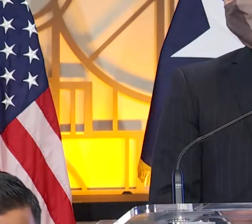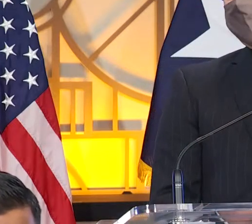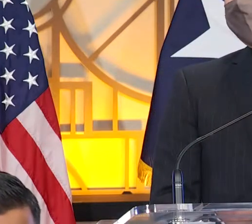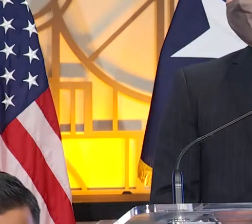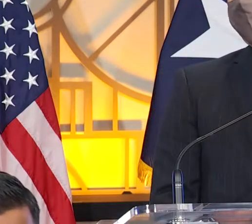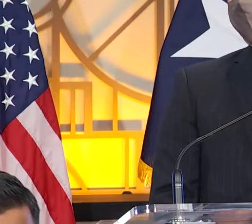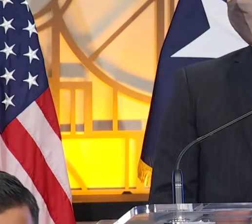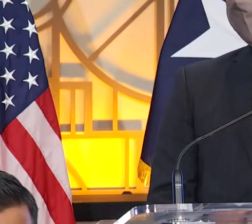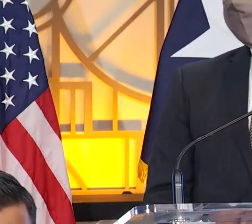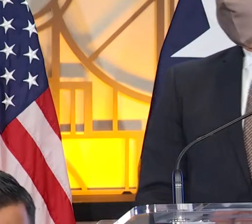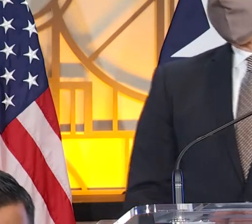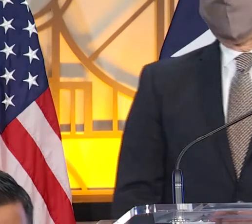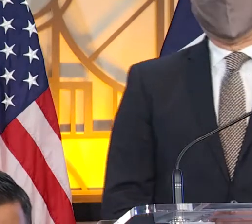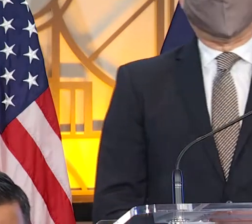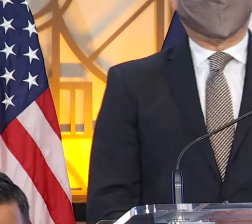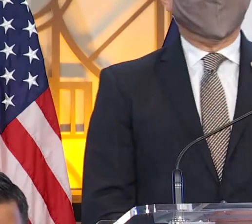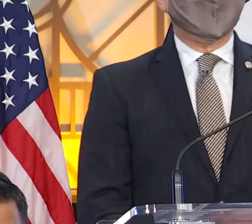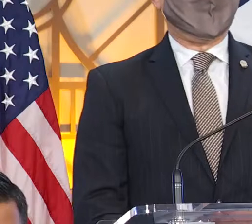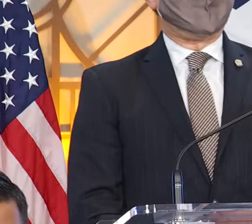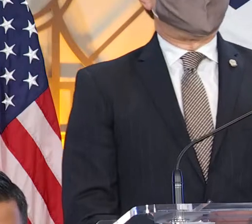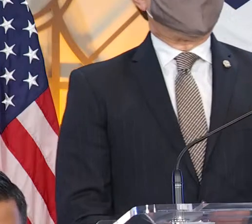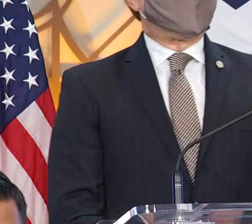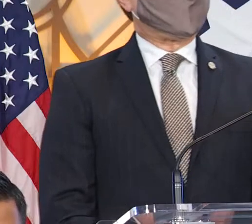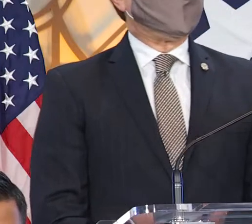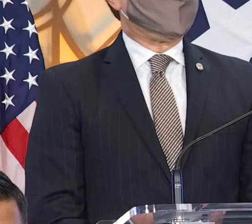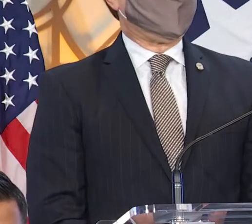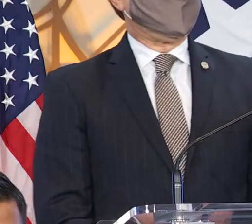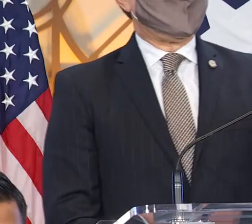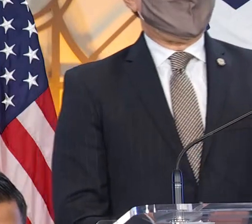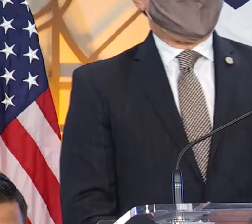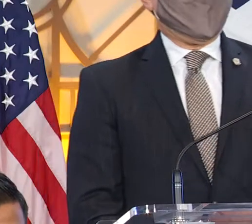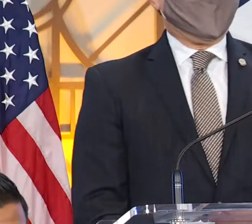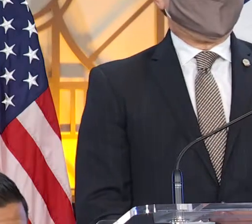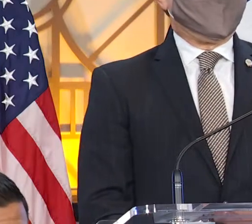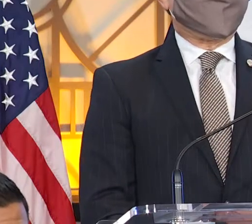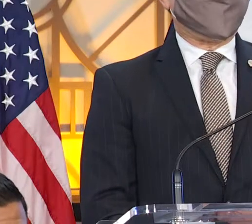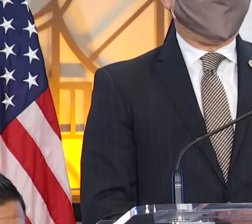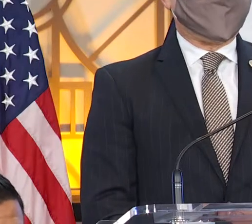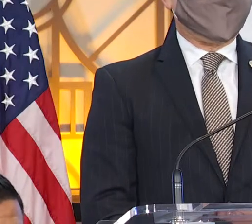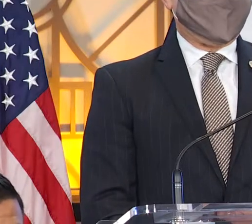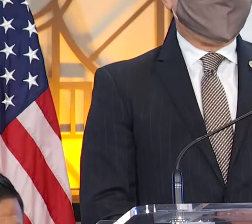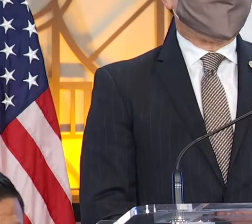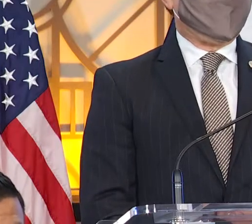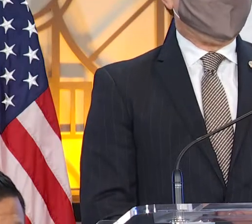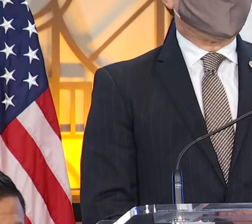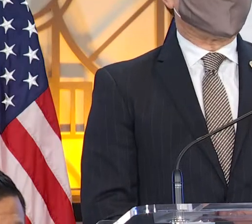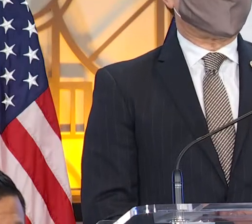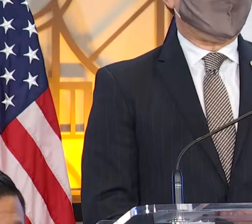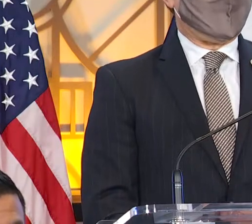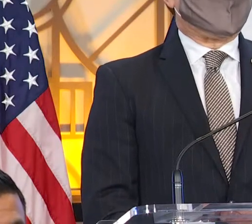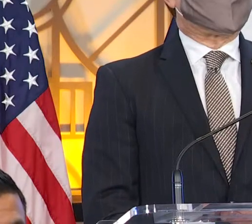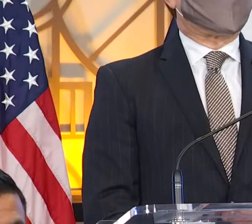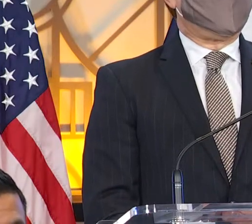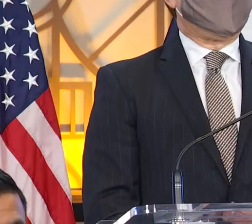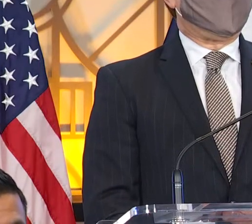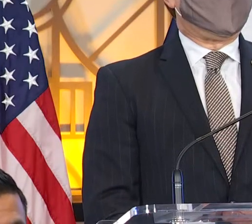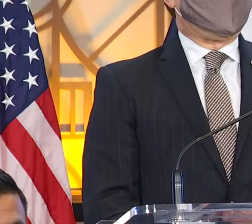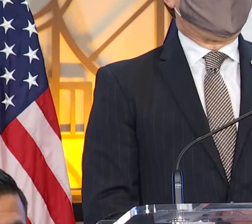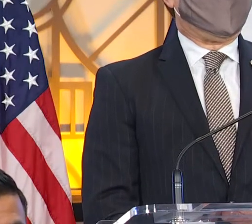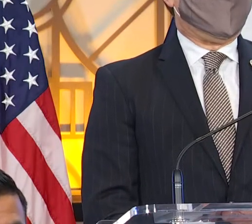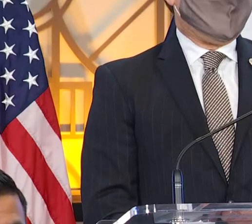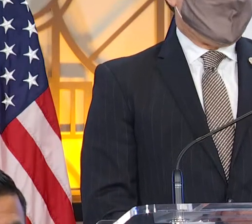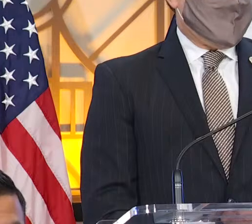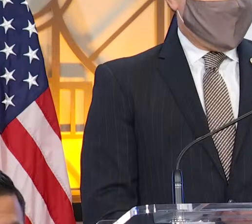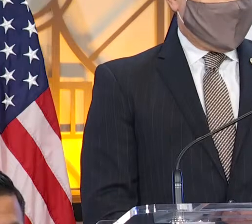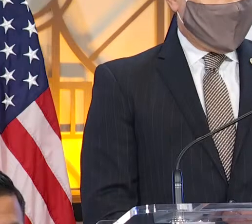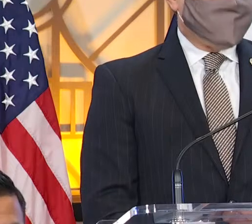eso que el día de hoy ustedes están viendo aquí una presencia de las universidades. Ellos son